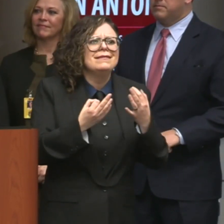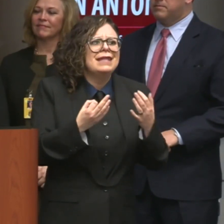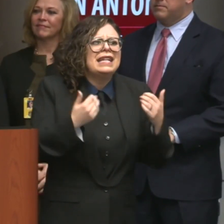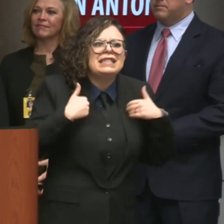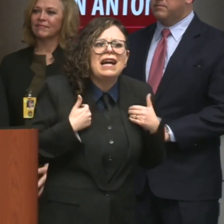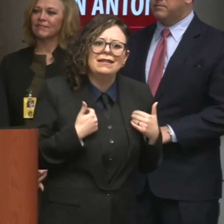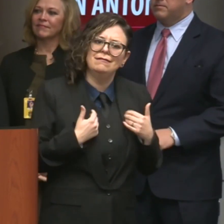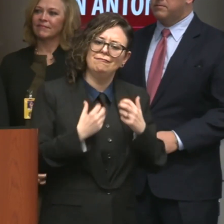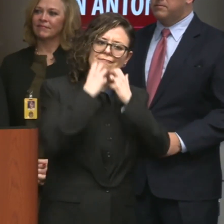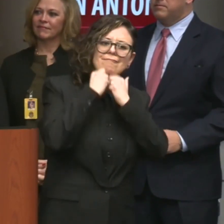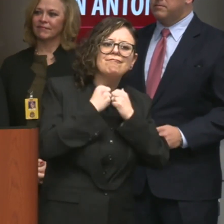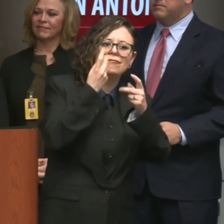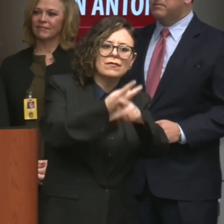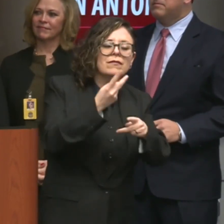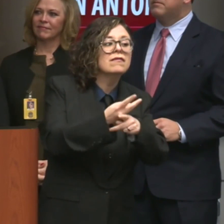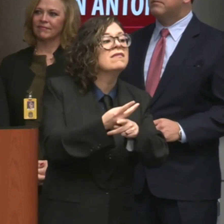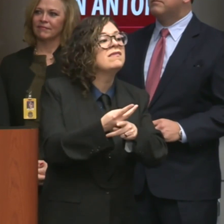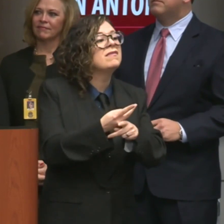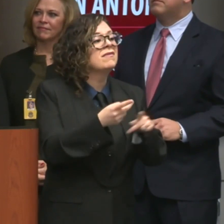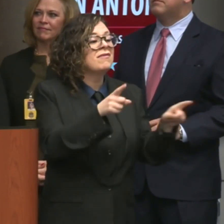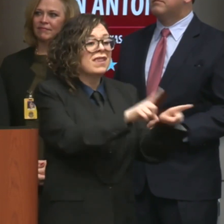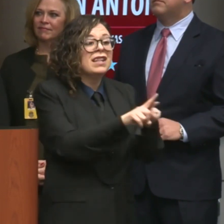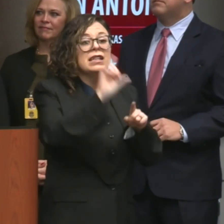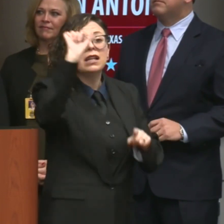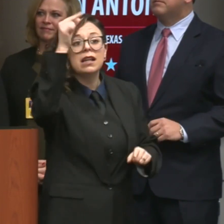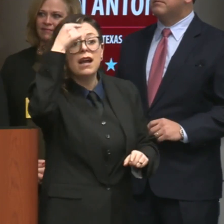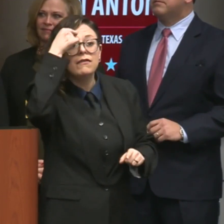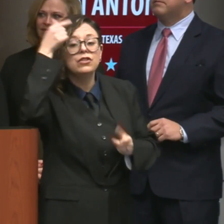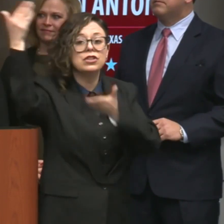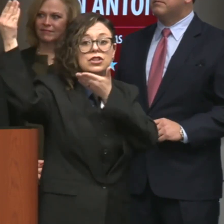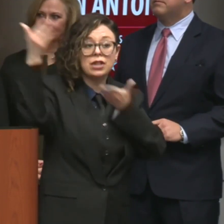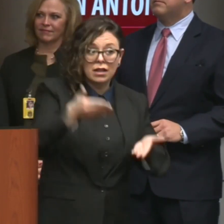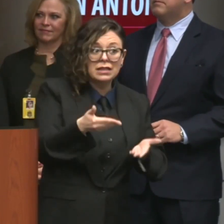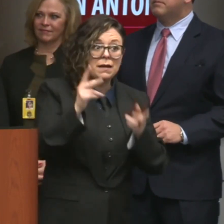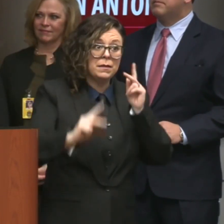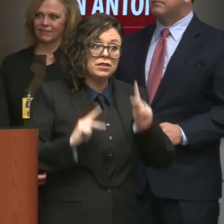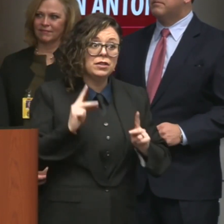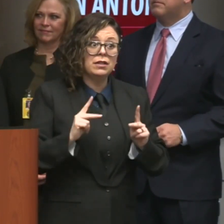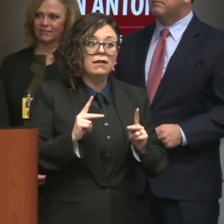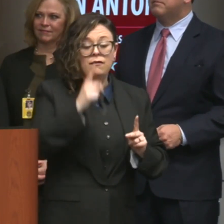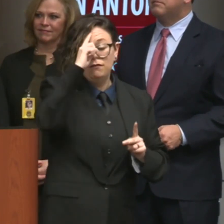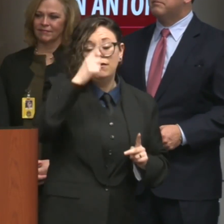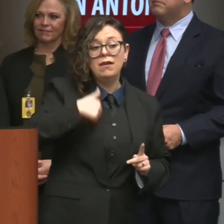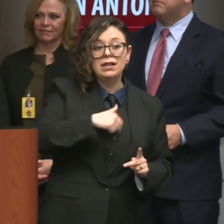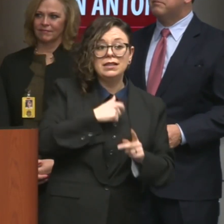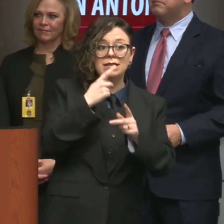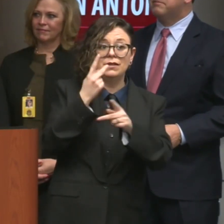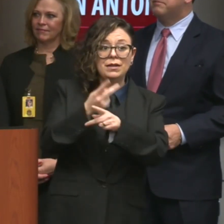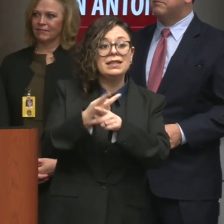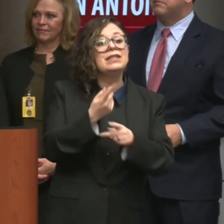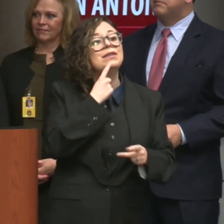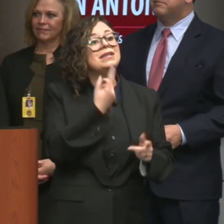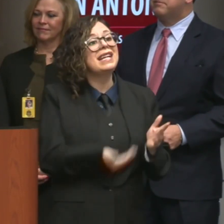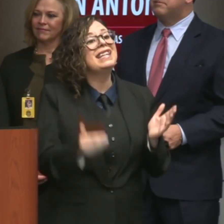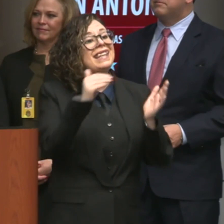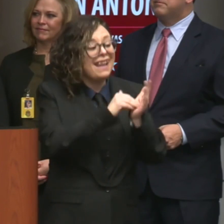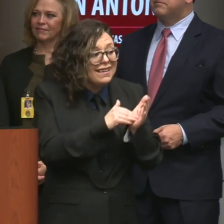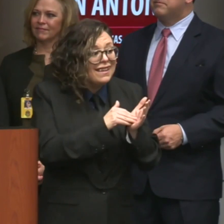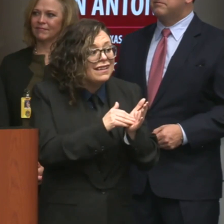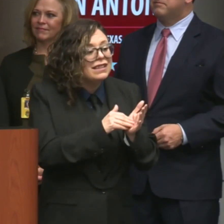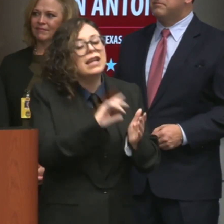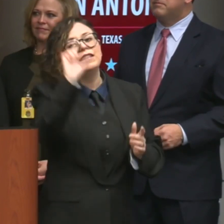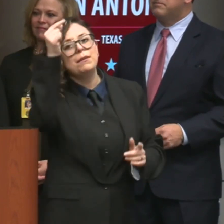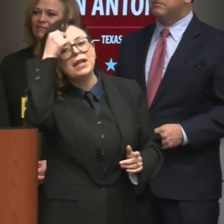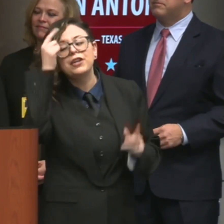tengan cuidados. El gobierno nos trajo a nuestras personas para cuidarlas. So again, reiterating the message that the mayor